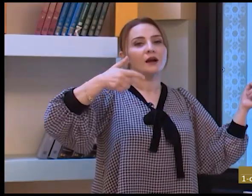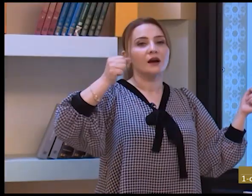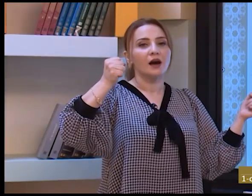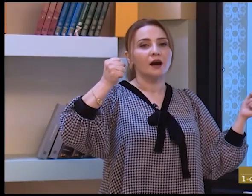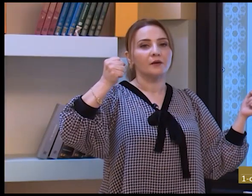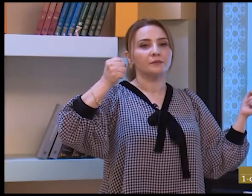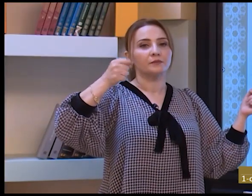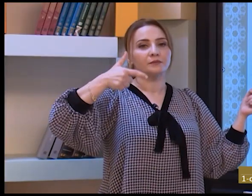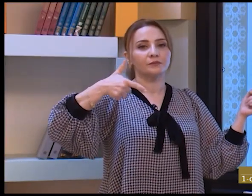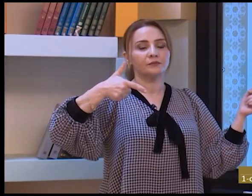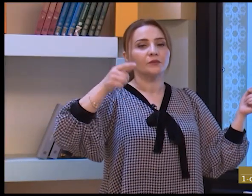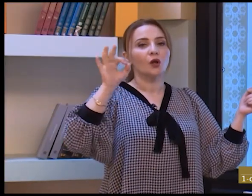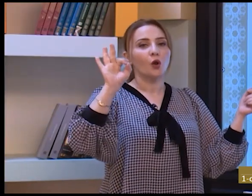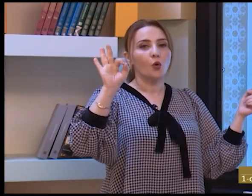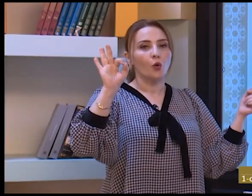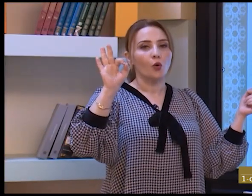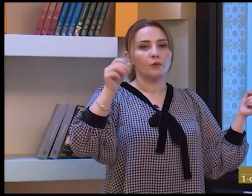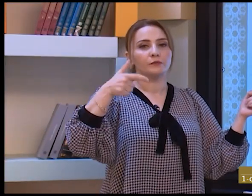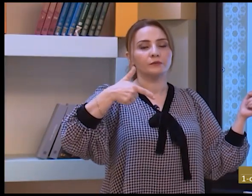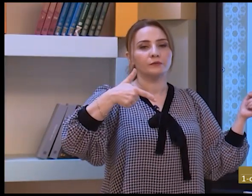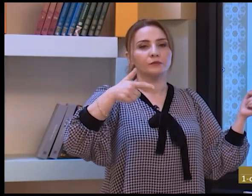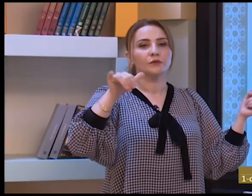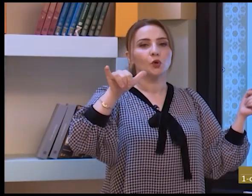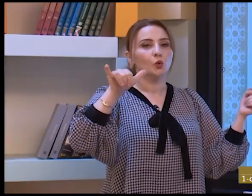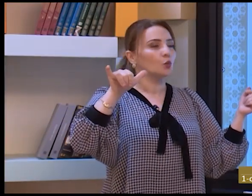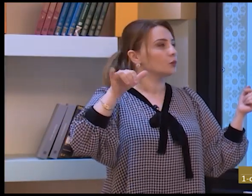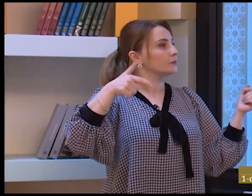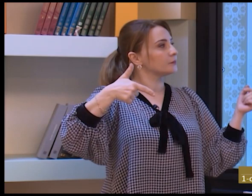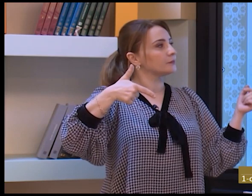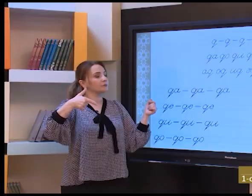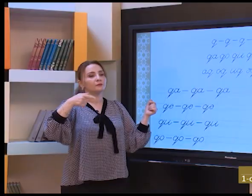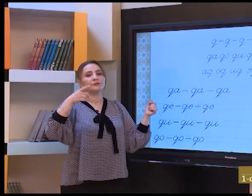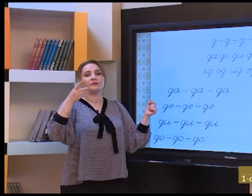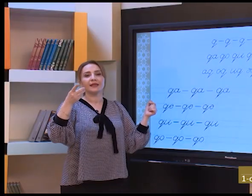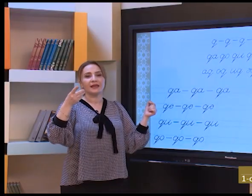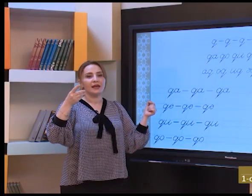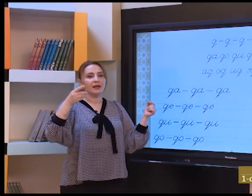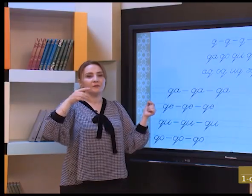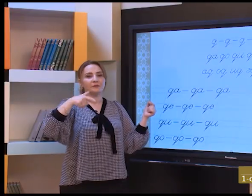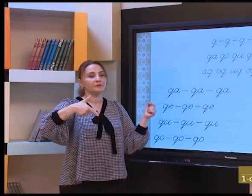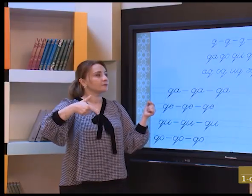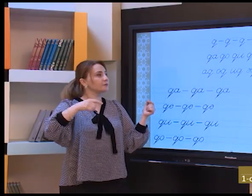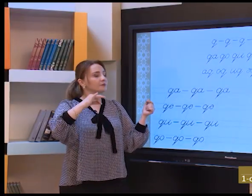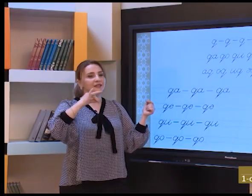Qa, qo, qu, qə,